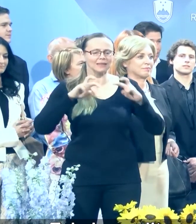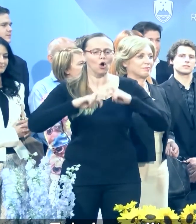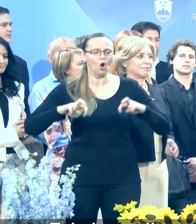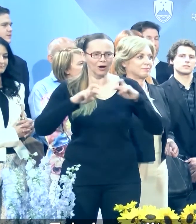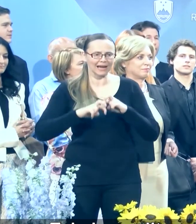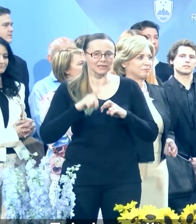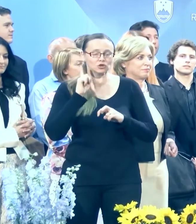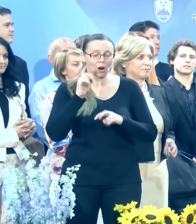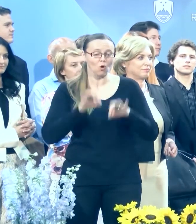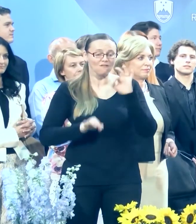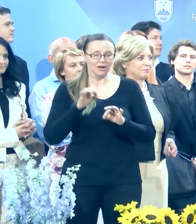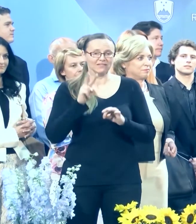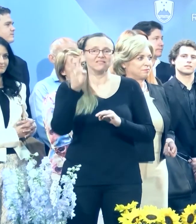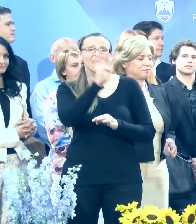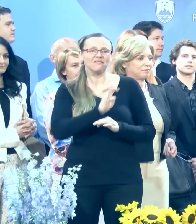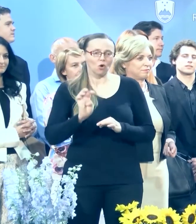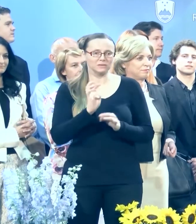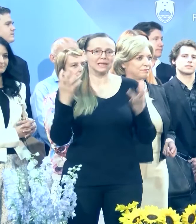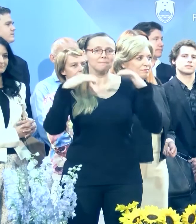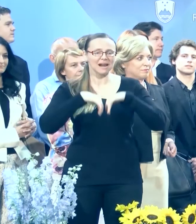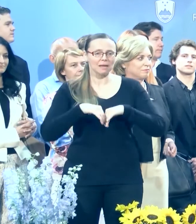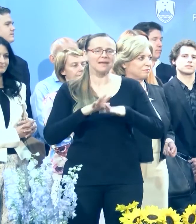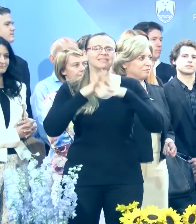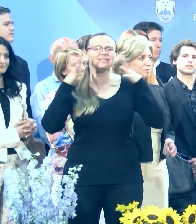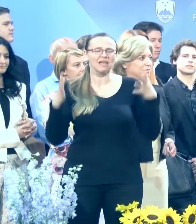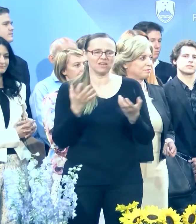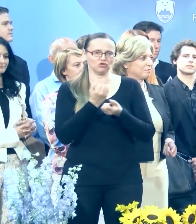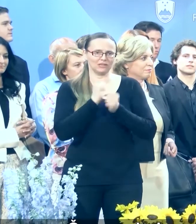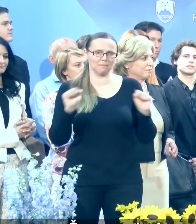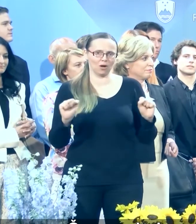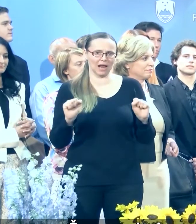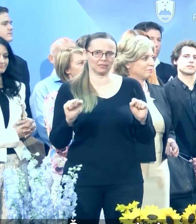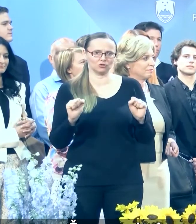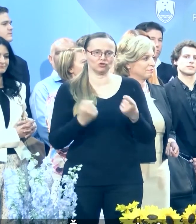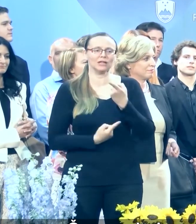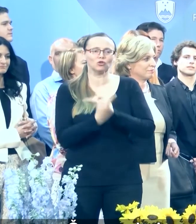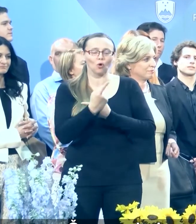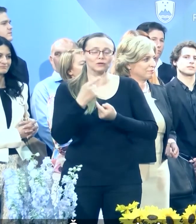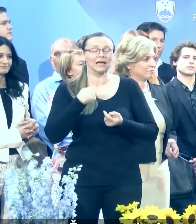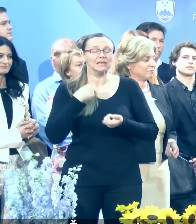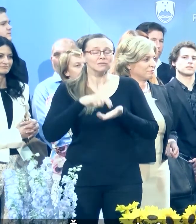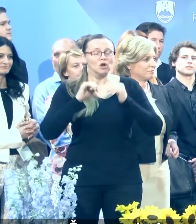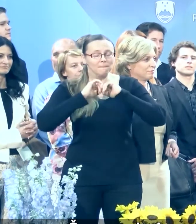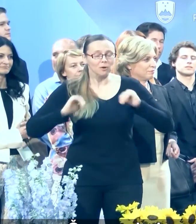so ravno volitve v Evropski parlament največji demokratični dogodek. Jaz sem še posebej